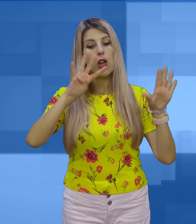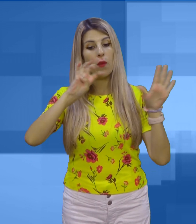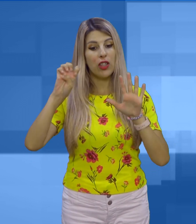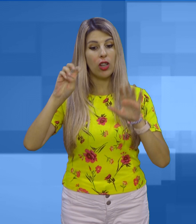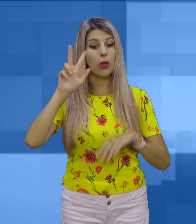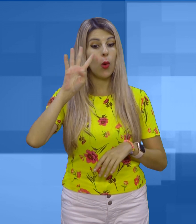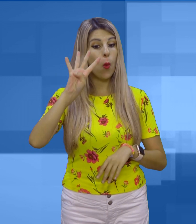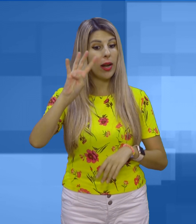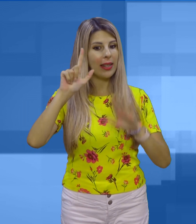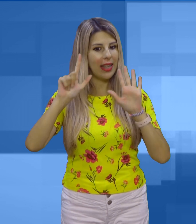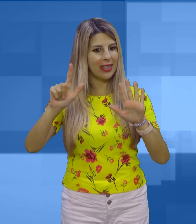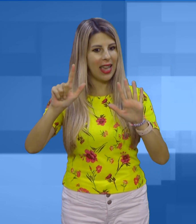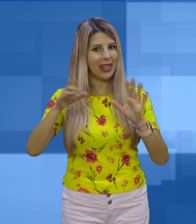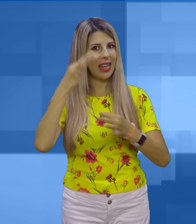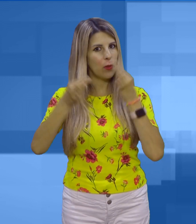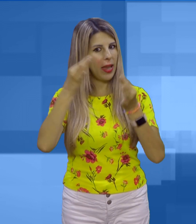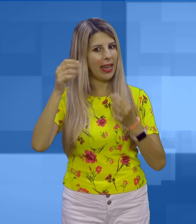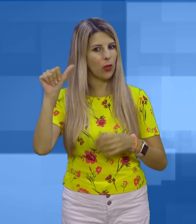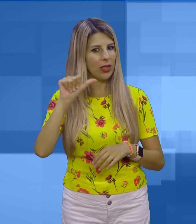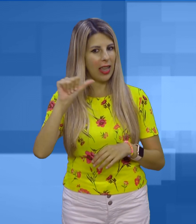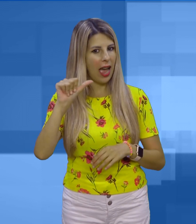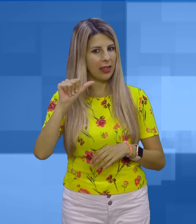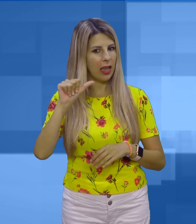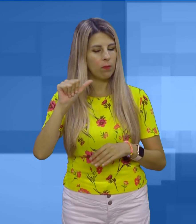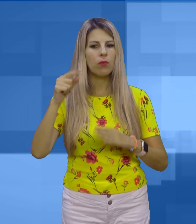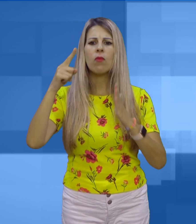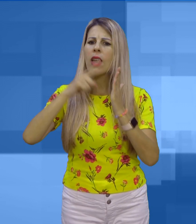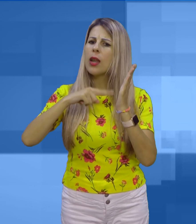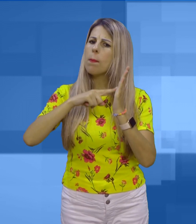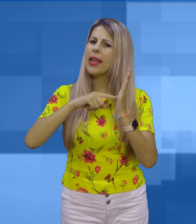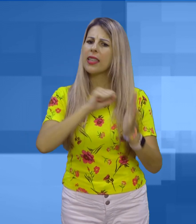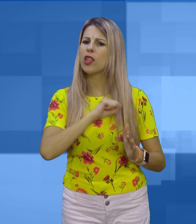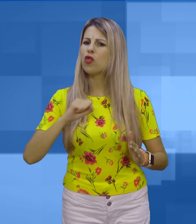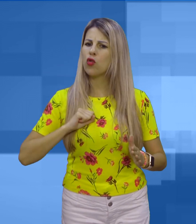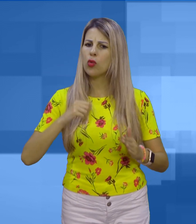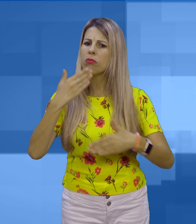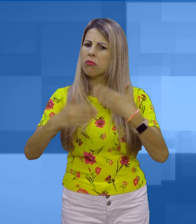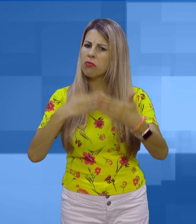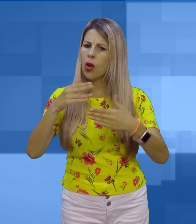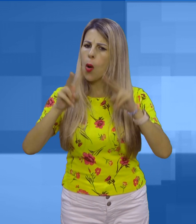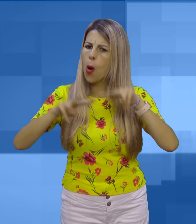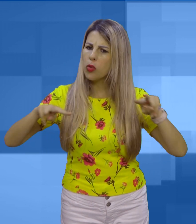Nel mese di giugno si è proceduto al monitoraggio dei terreni e degli insetti utili, antagonisti.